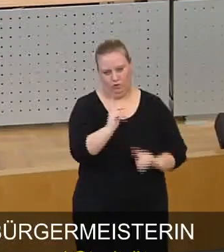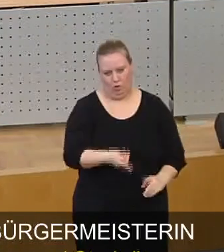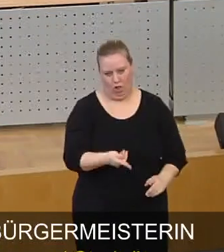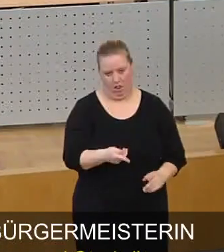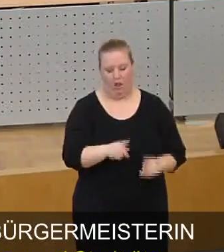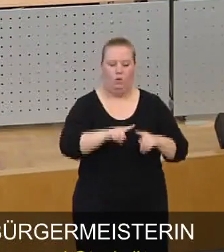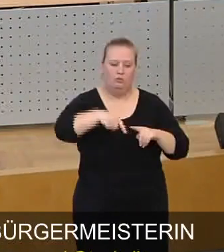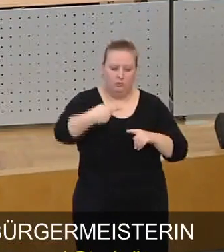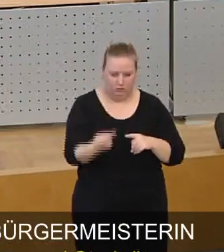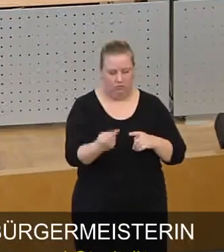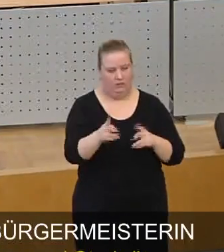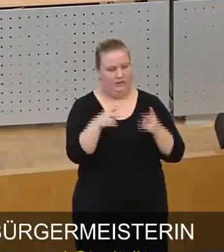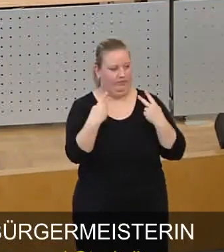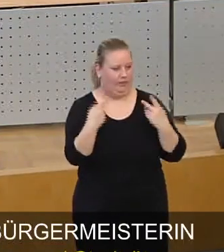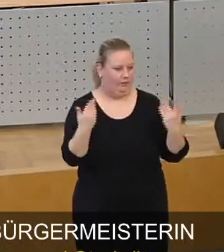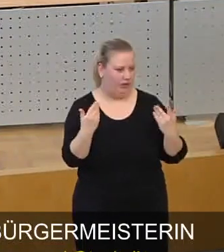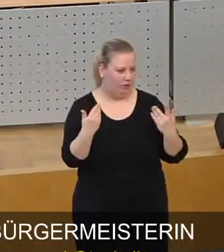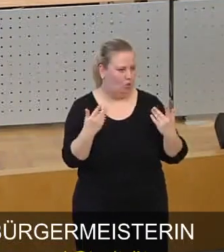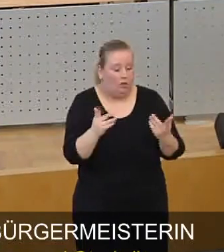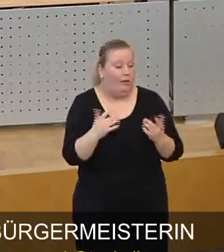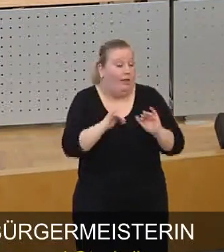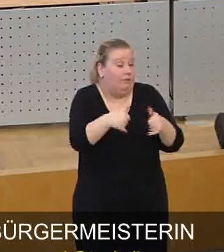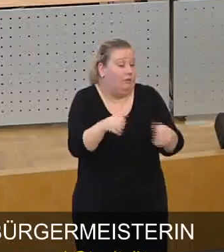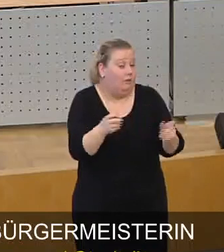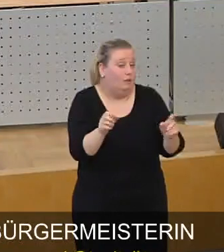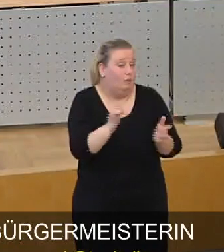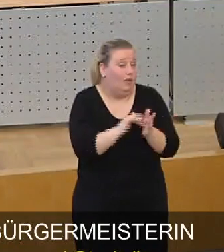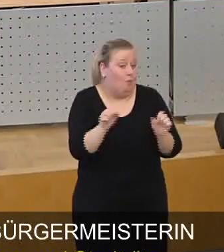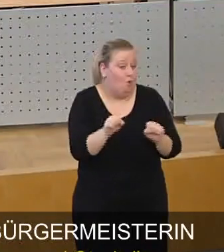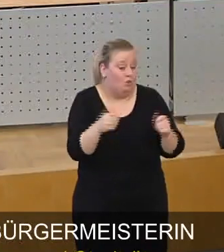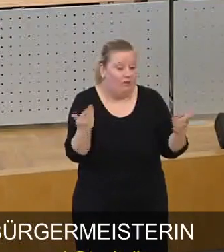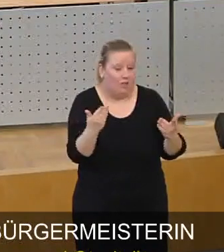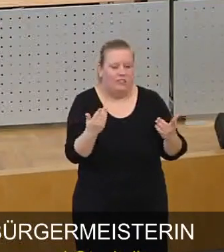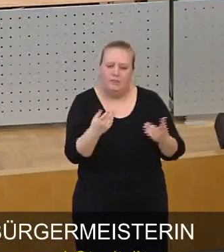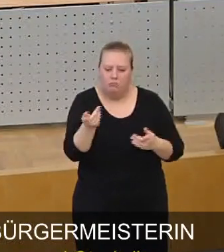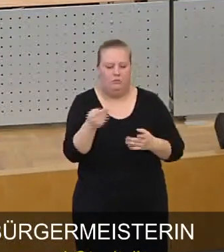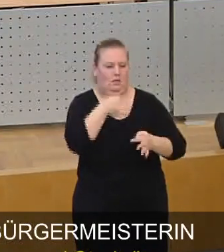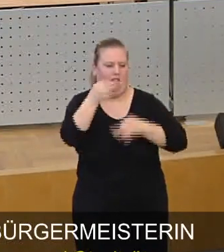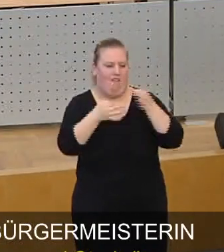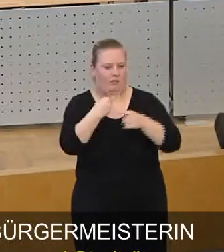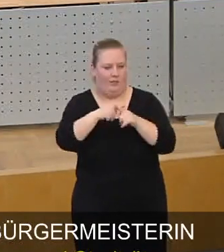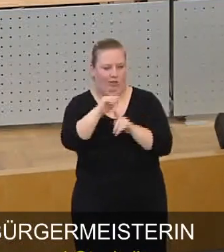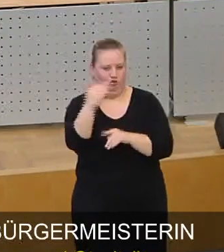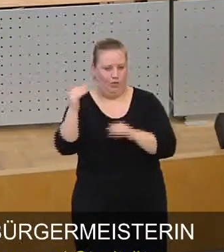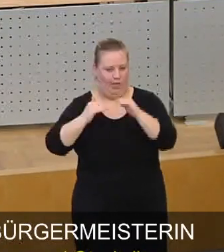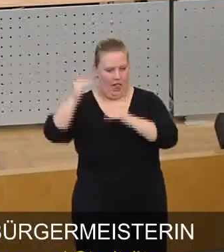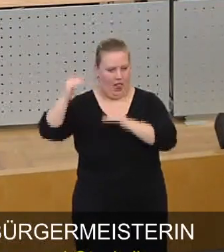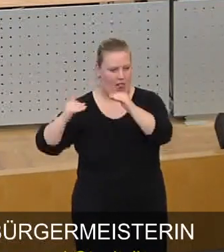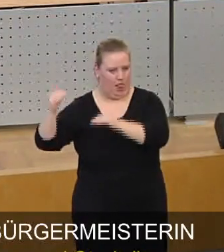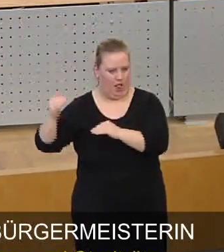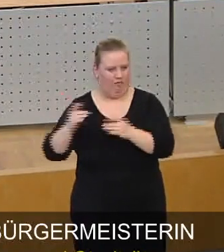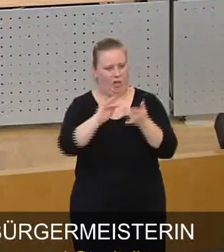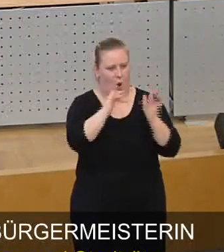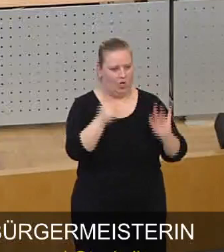Und ein wesentliches Hilfsmittel ist hier natürlich auch der qualifizierte Mietspiegel, der sowohl online